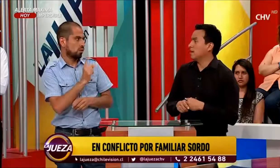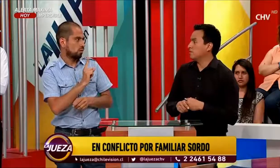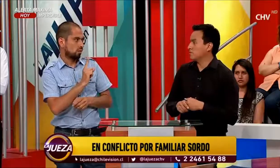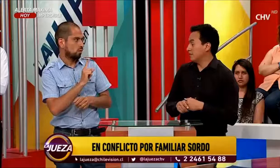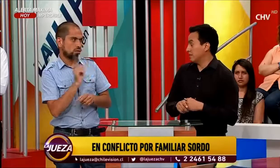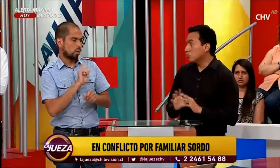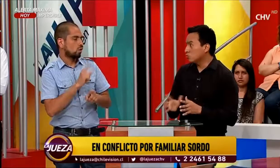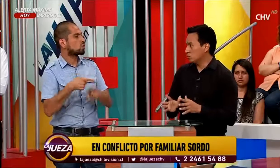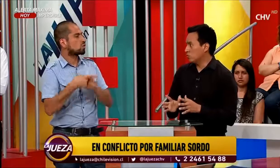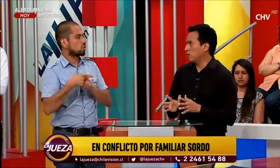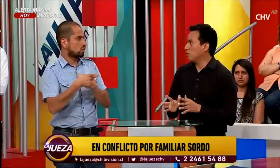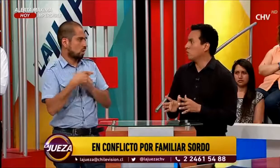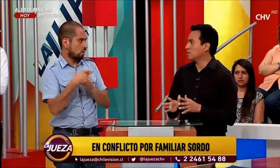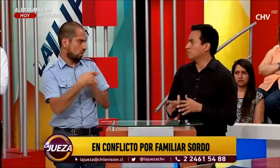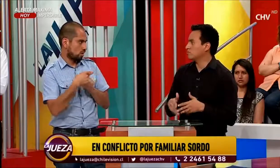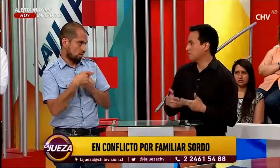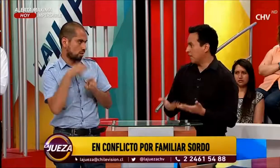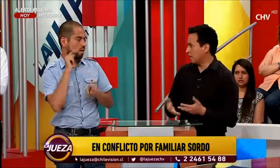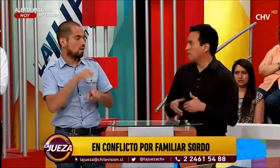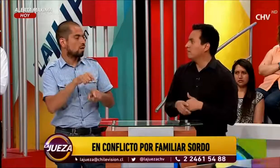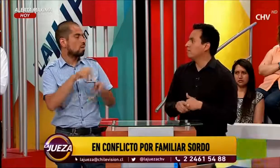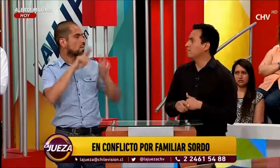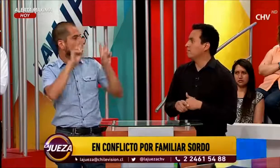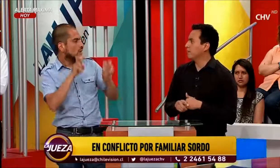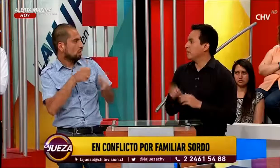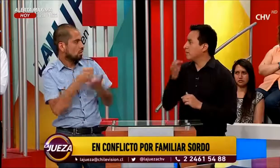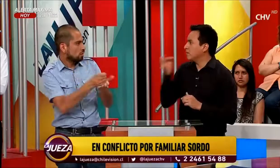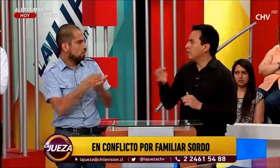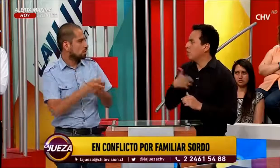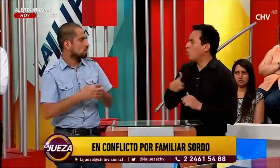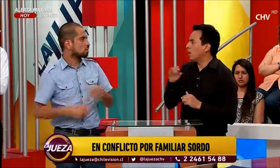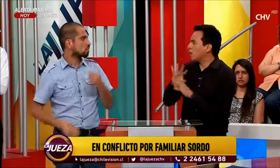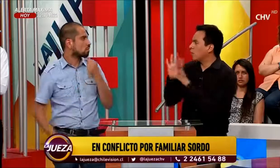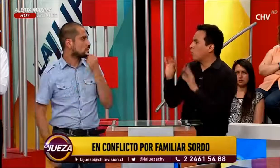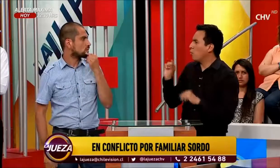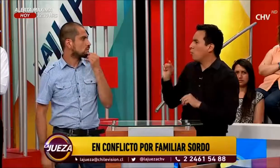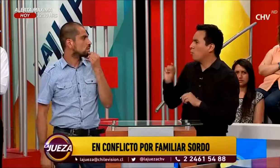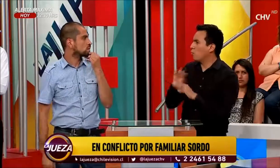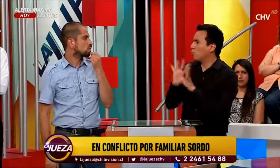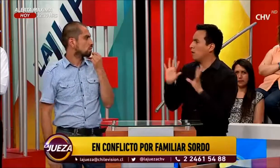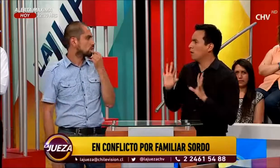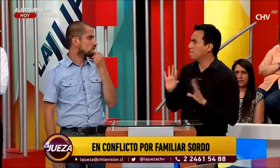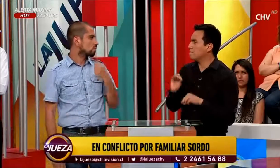No el tema de salud, lo vieron con el tema social. Quiero parar un poco, Cristian.